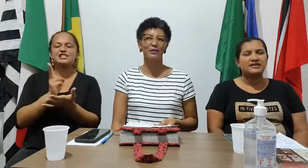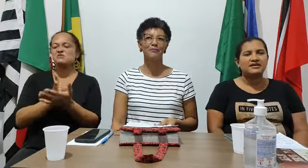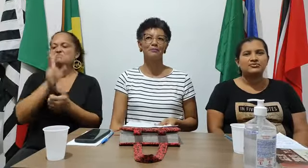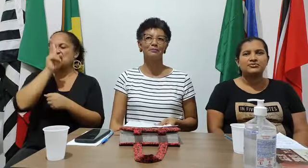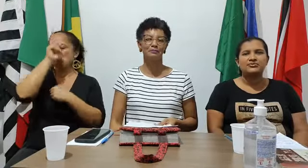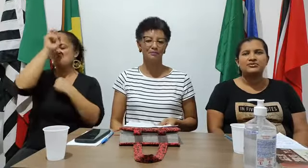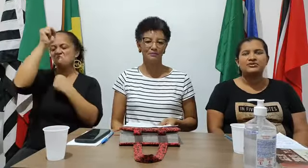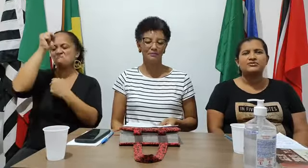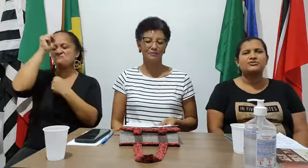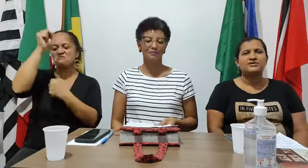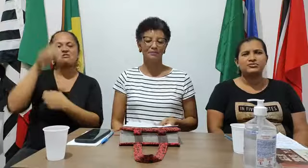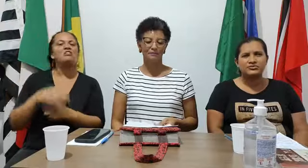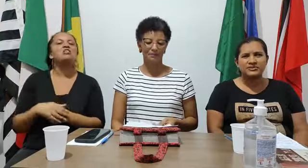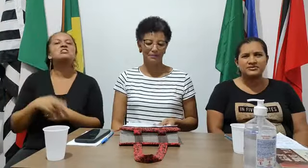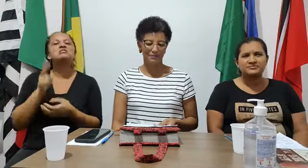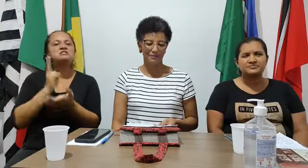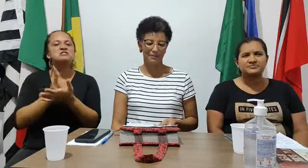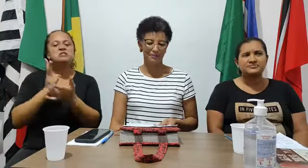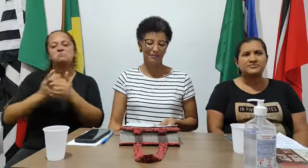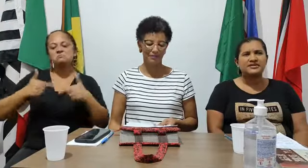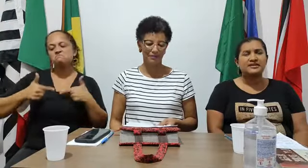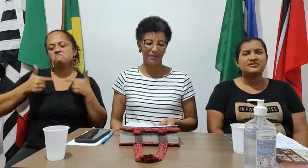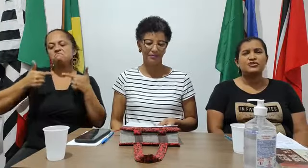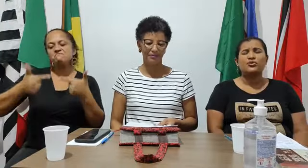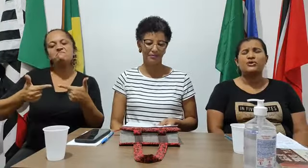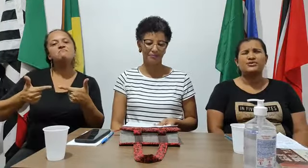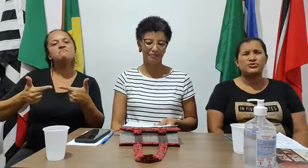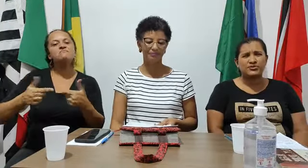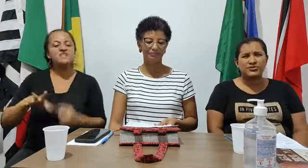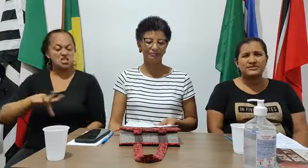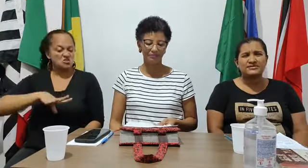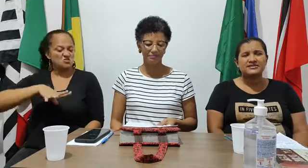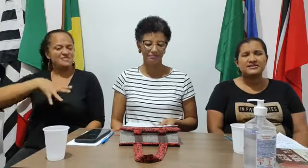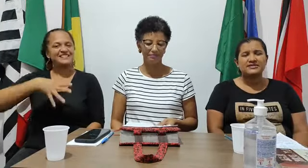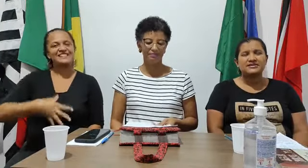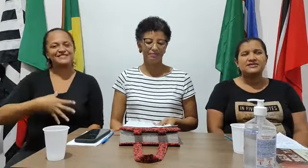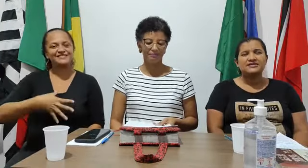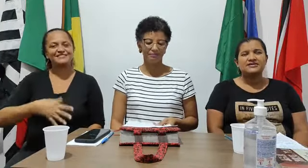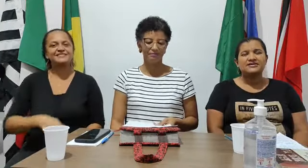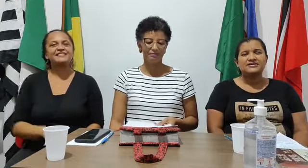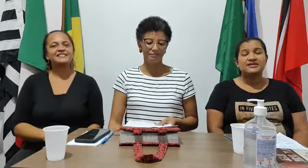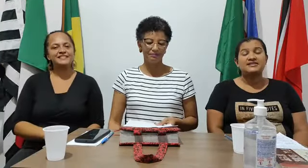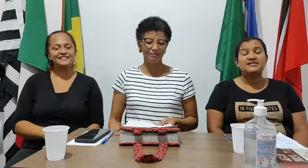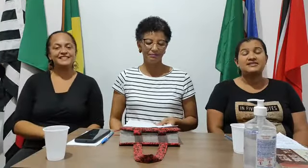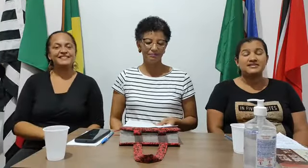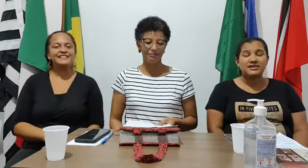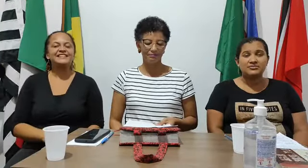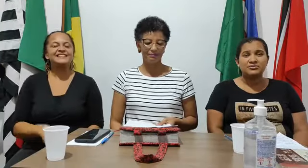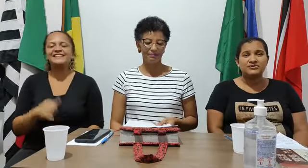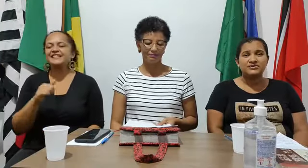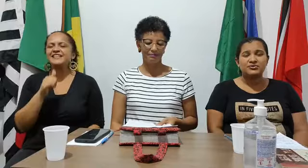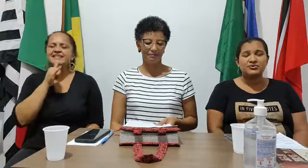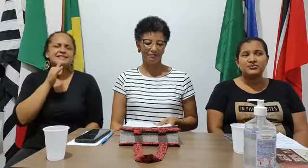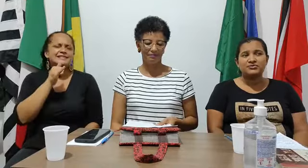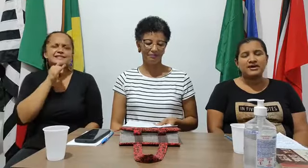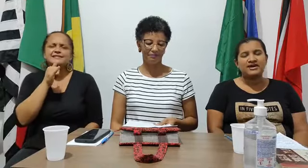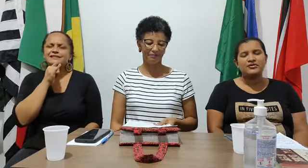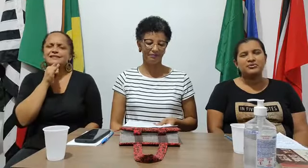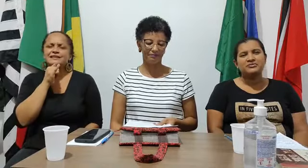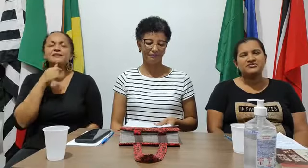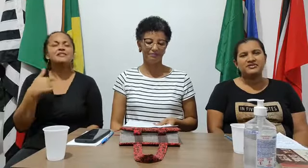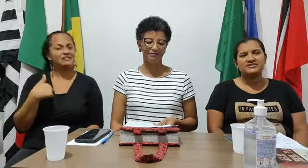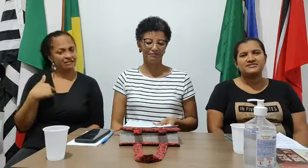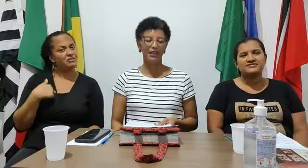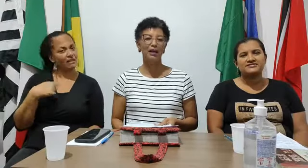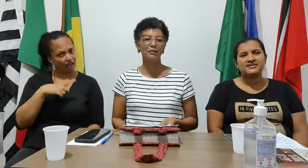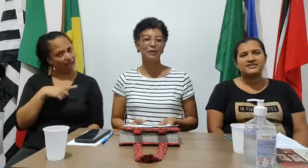um exemplo de lutadora, né, de corajosa, e esses exemplos eu carrego